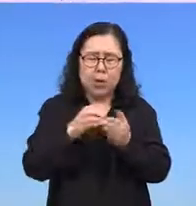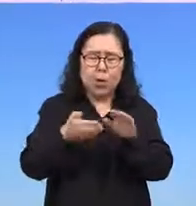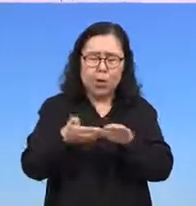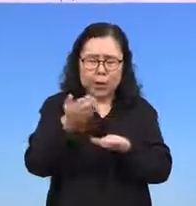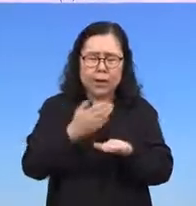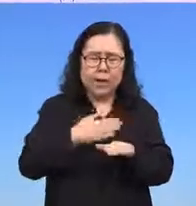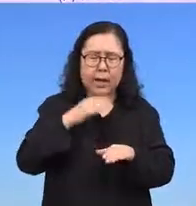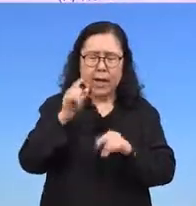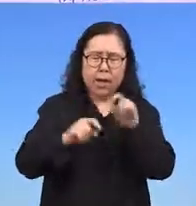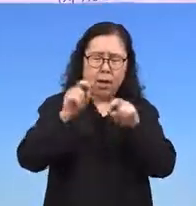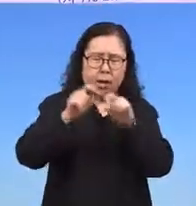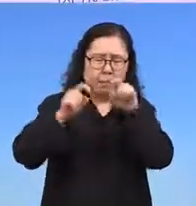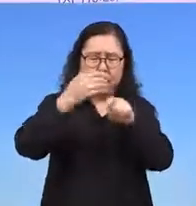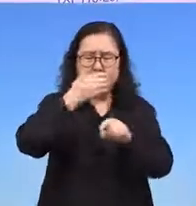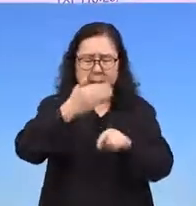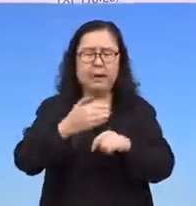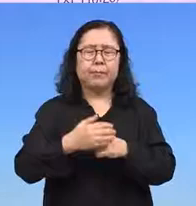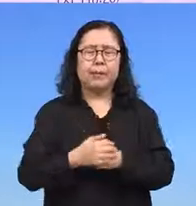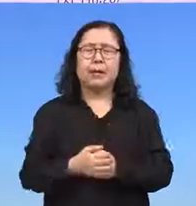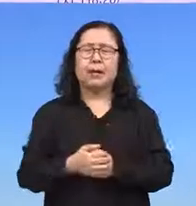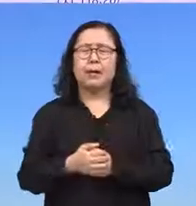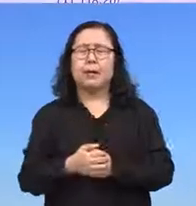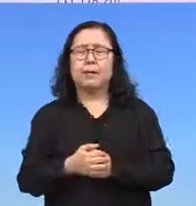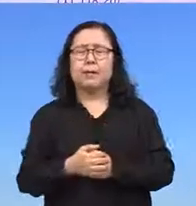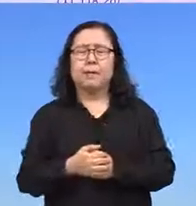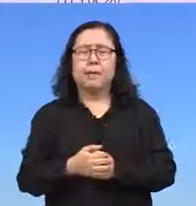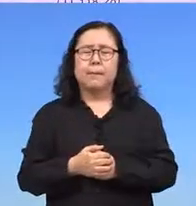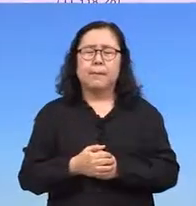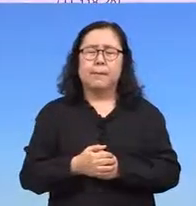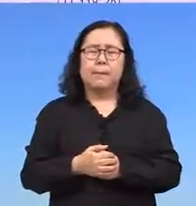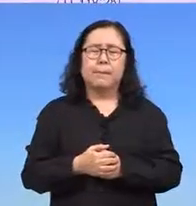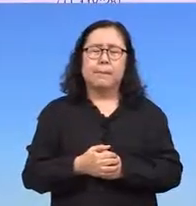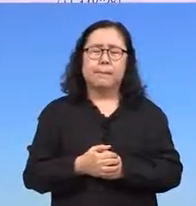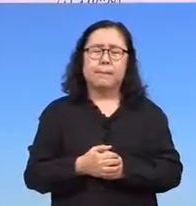반석 위를 내가 걸어갈 수 있습니다.